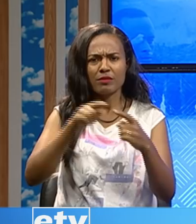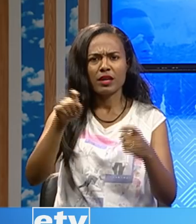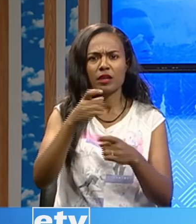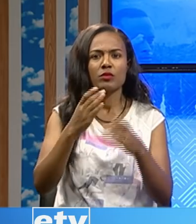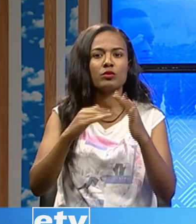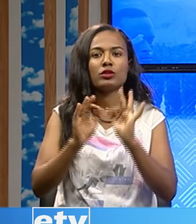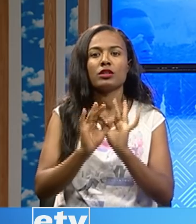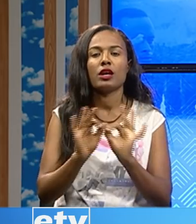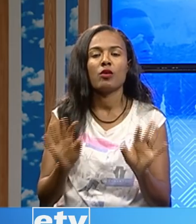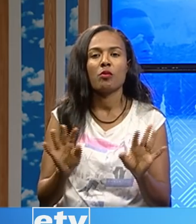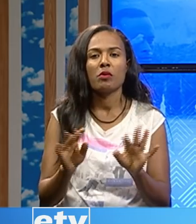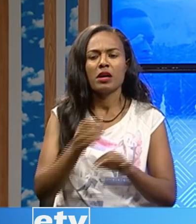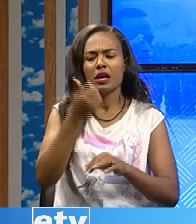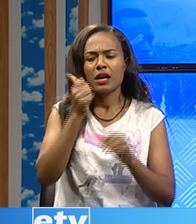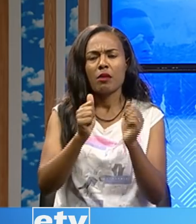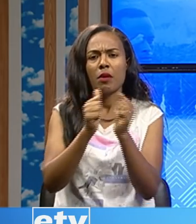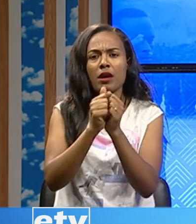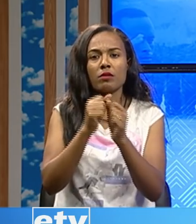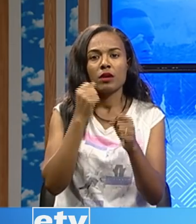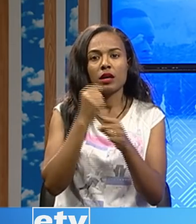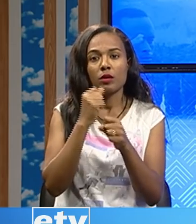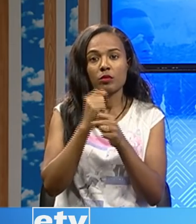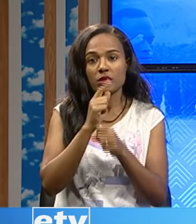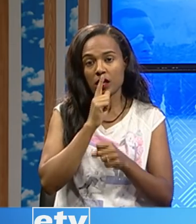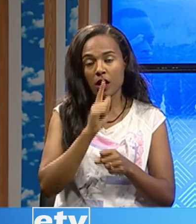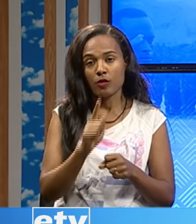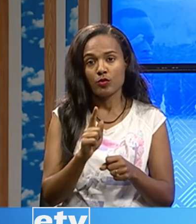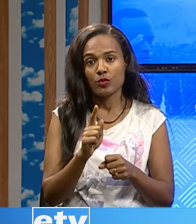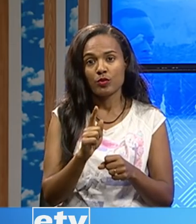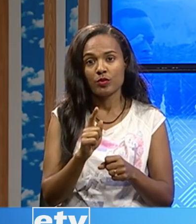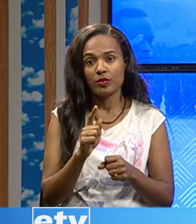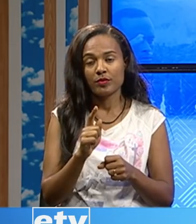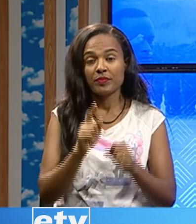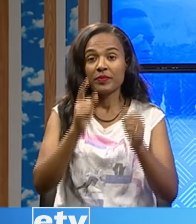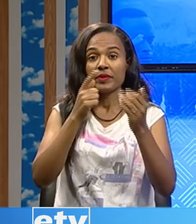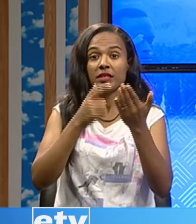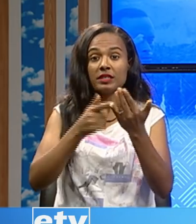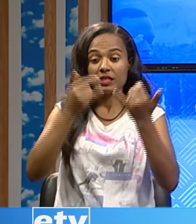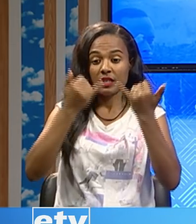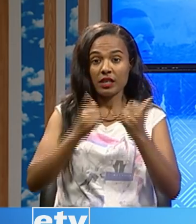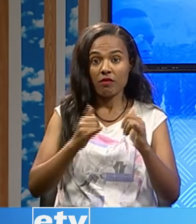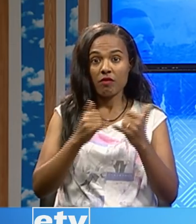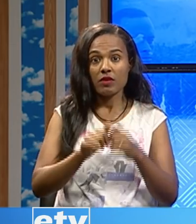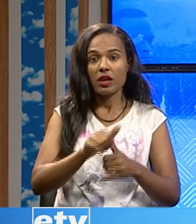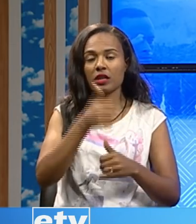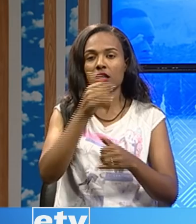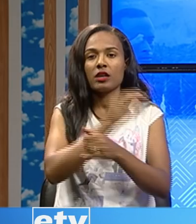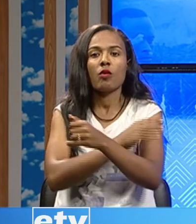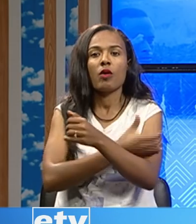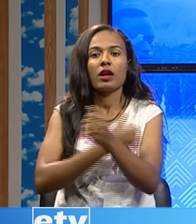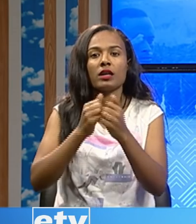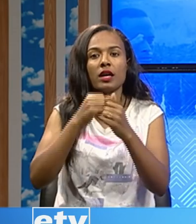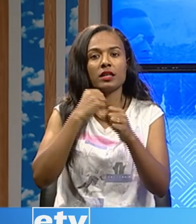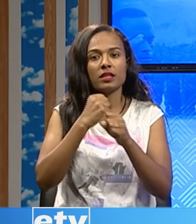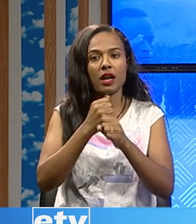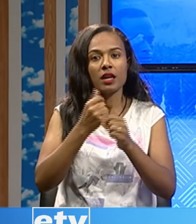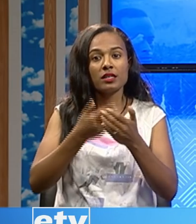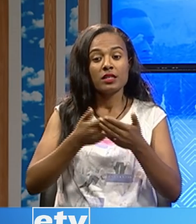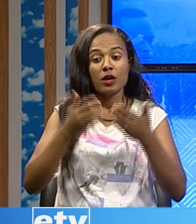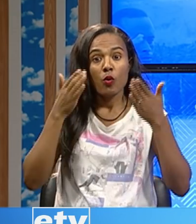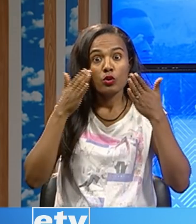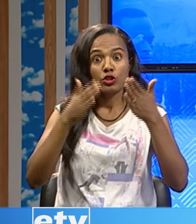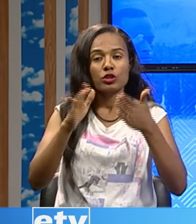የለበትም። ቲፒኤልኤፍ ከማንንም ጋር ይሰራ ዝግጁ ነው። እዚህ ከፋፍላል ከሌላው ኃይል ጋር ይሰራል። ስለዚህ ኮንሺየስ መሆን